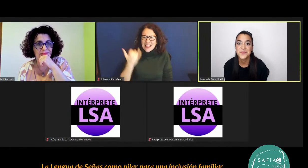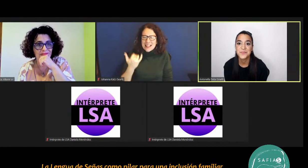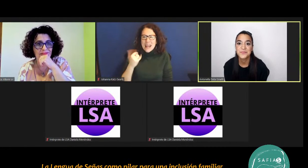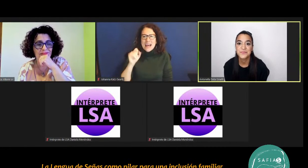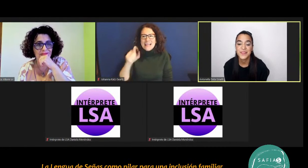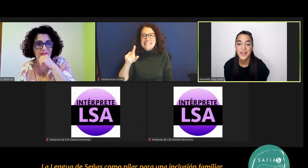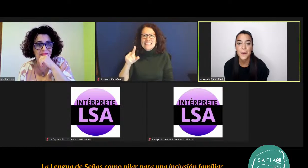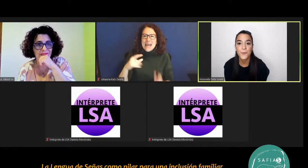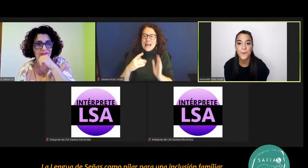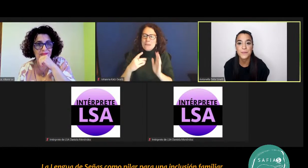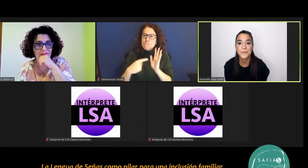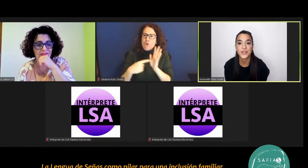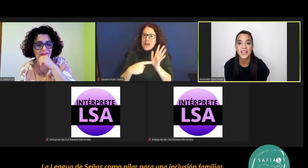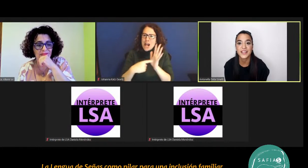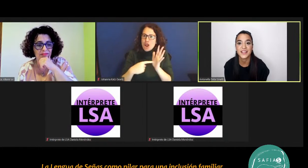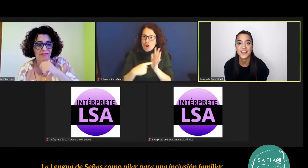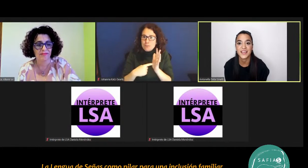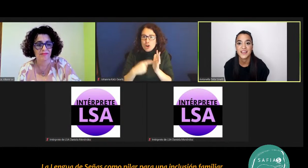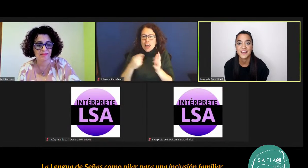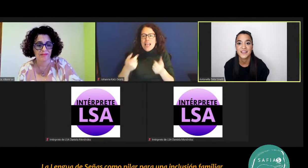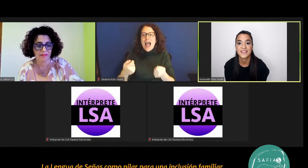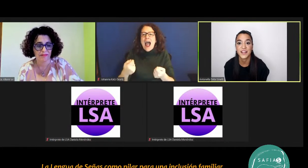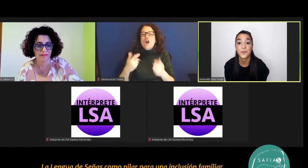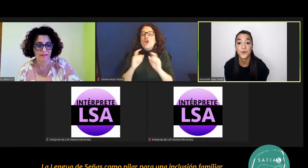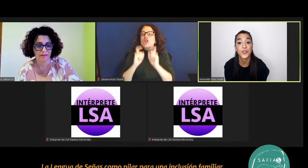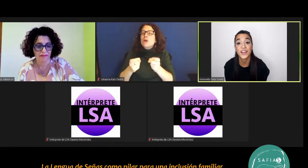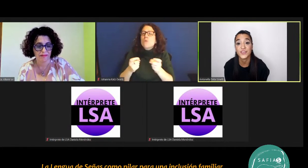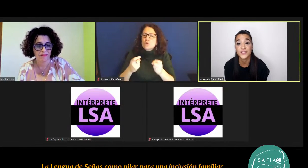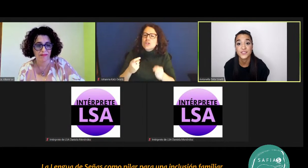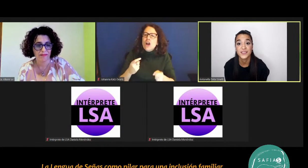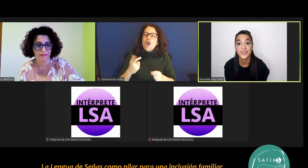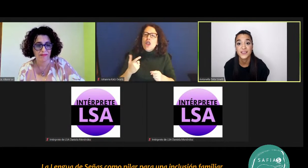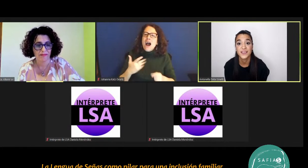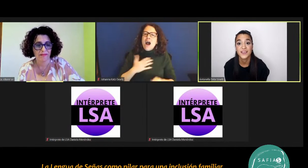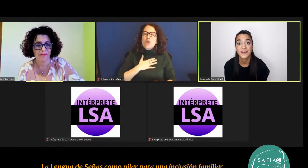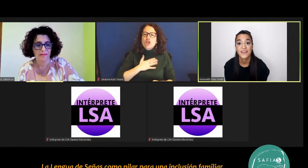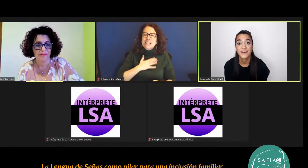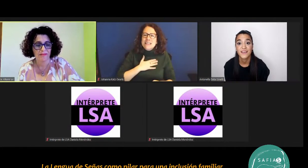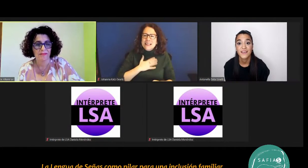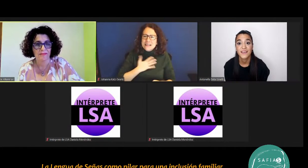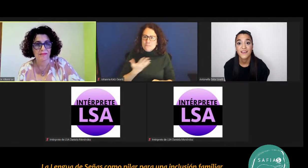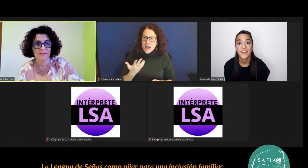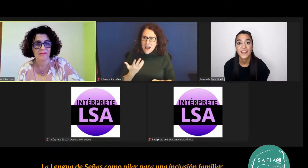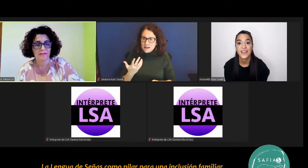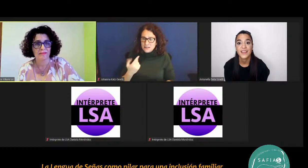Y es muy importante tener modelos